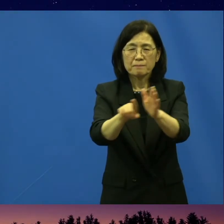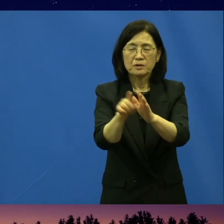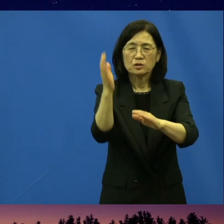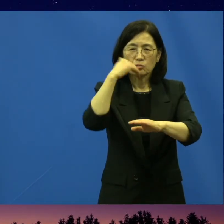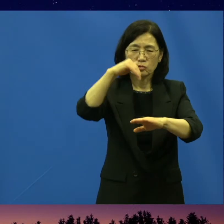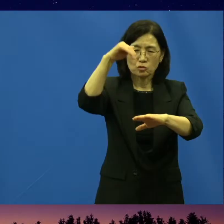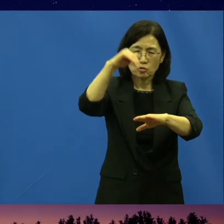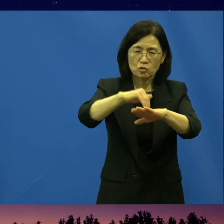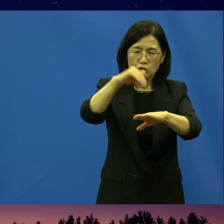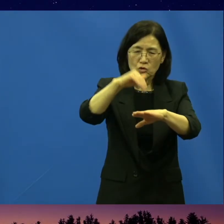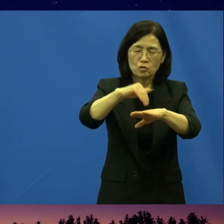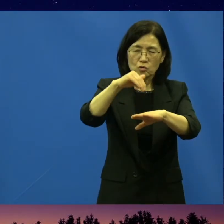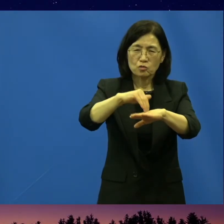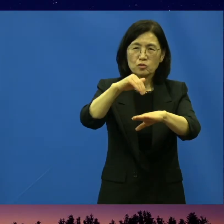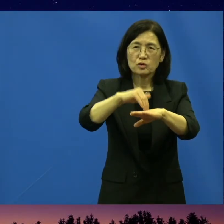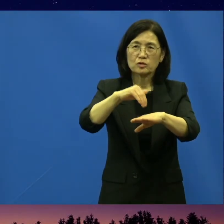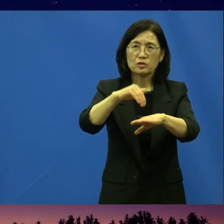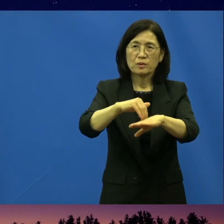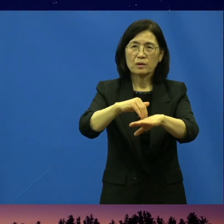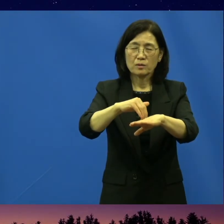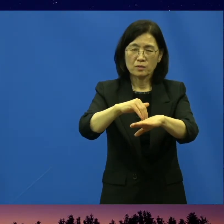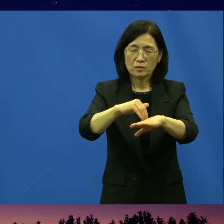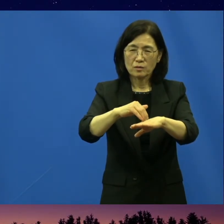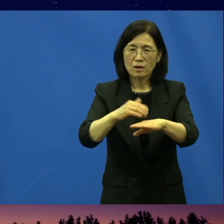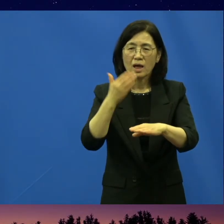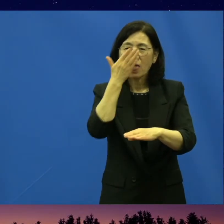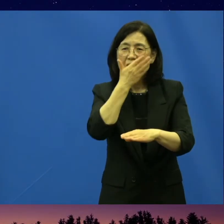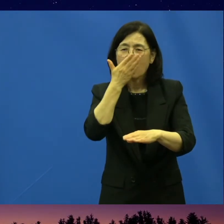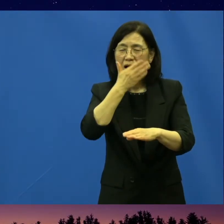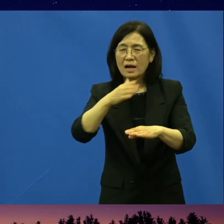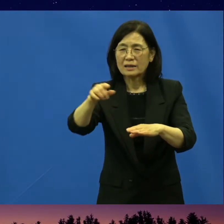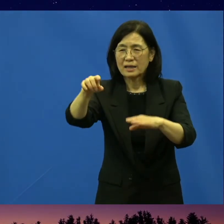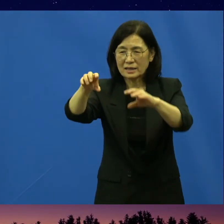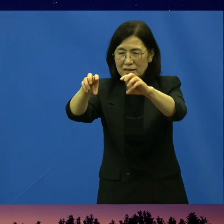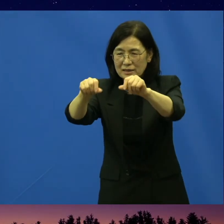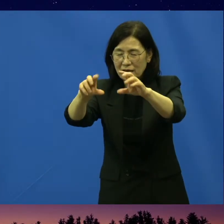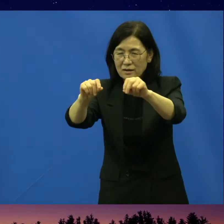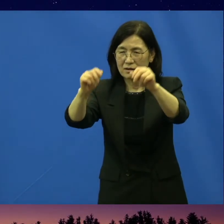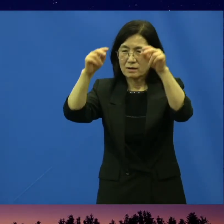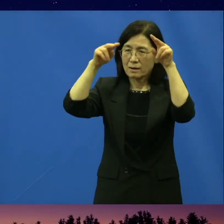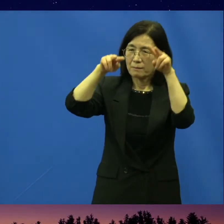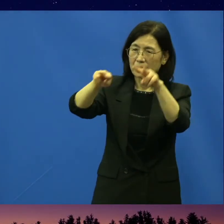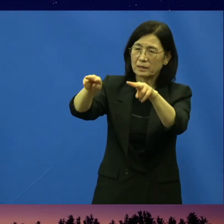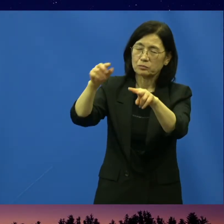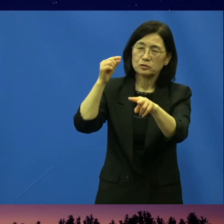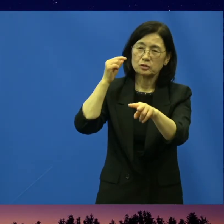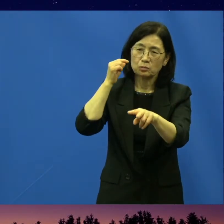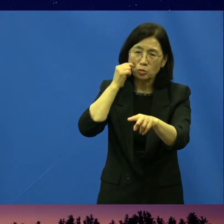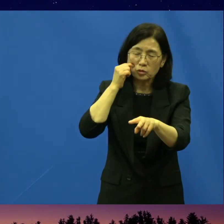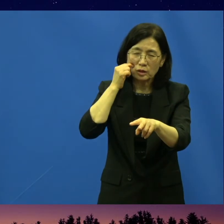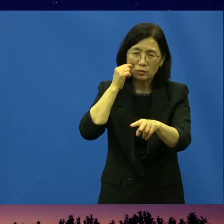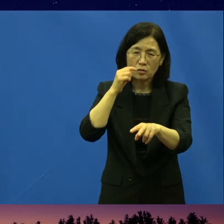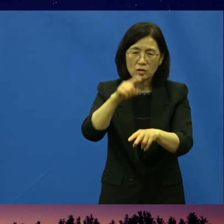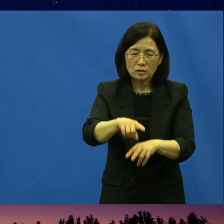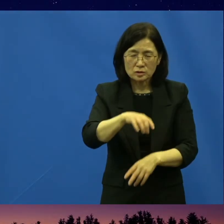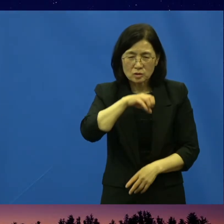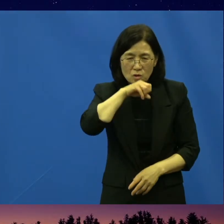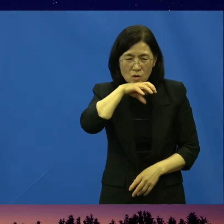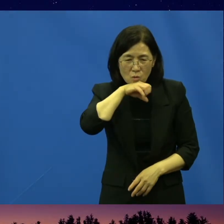그 바로 앞에 다가올 그 가난을 바라보지 못하고 그 상황의 포로가 되어 광야에서 원망 불평하고 그게 죽어버려요.